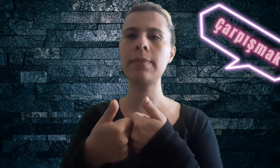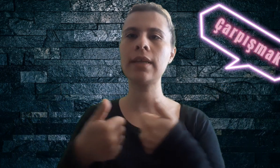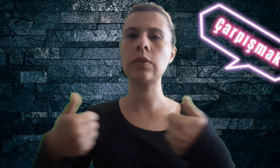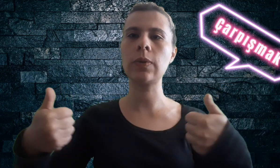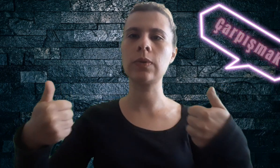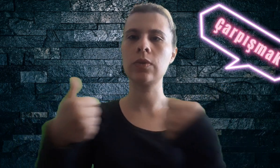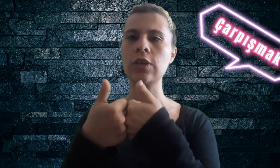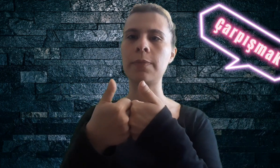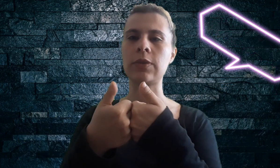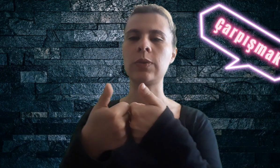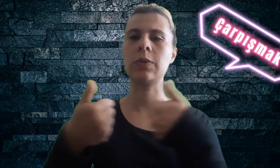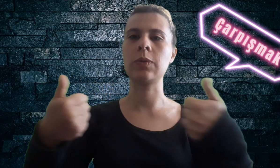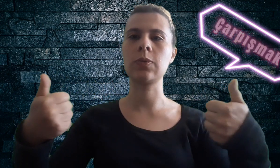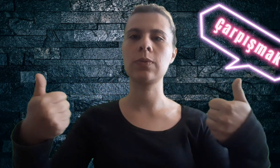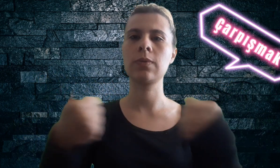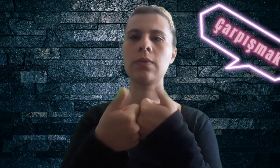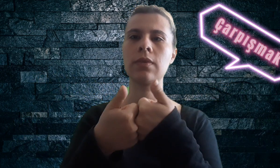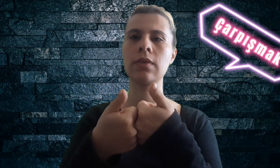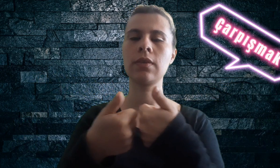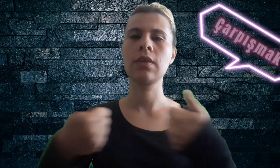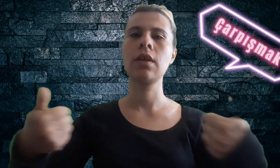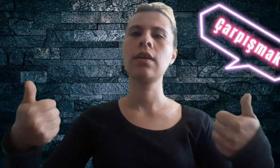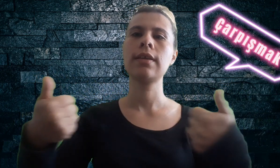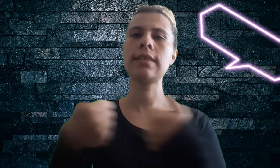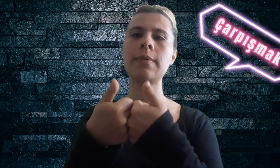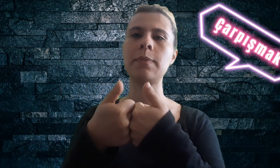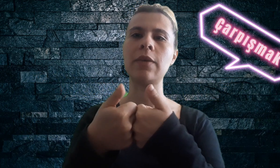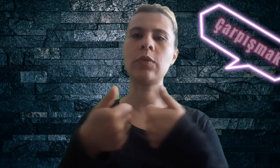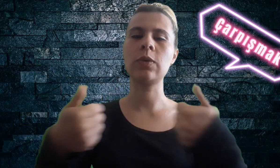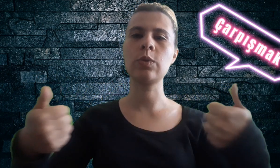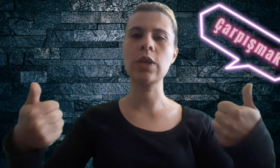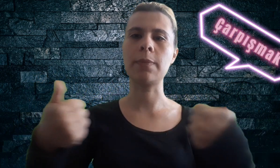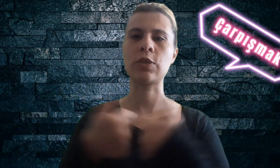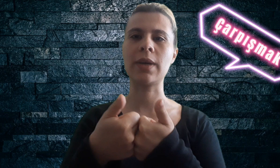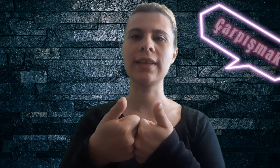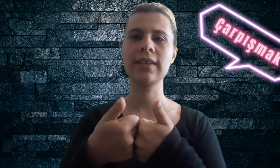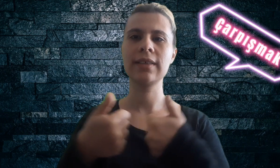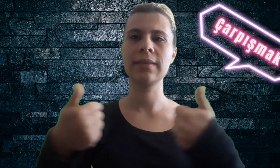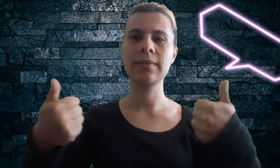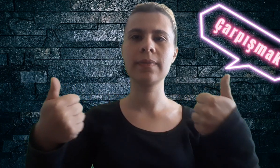birbirine doğru çarpıştırıyoruz. Hızla birbirine vuruyoruz, çarpışmak.